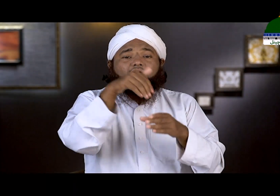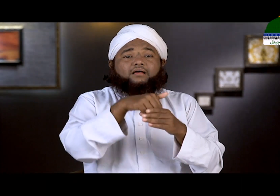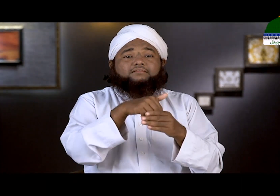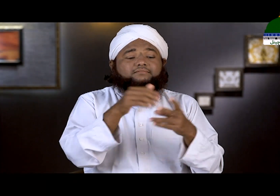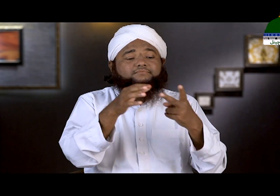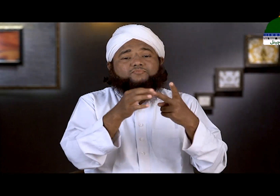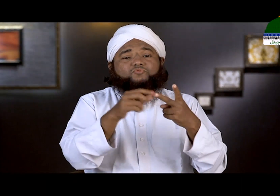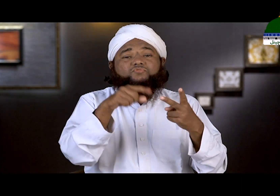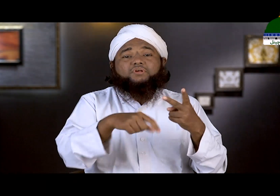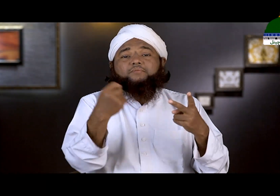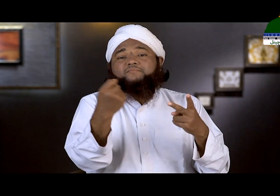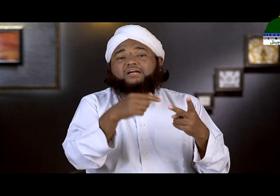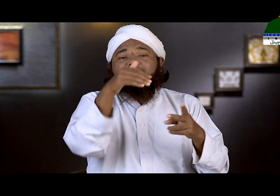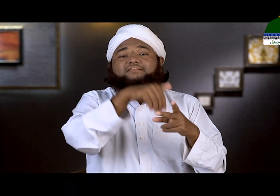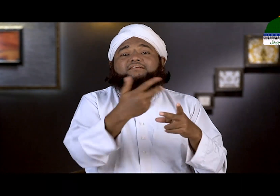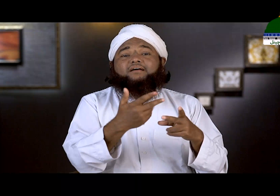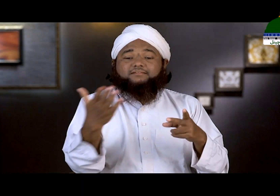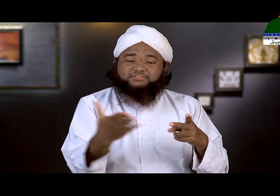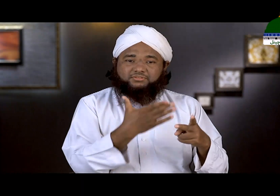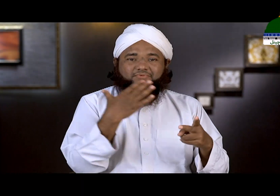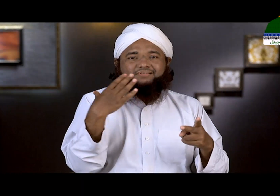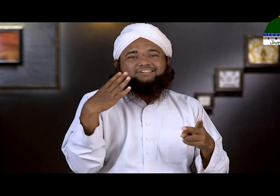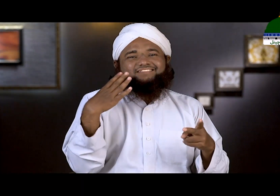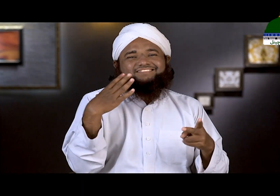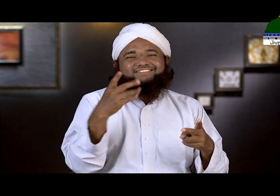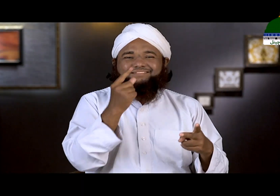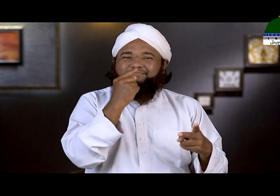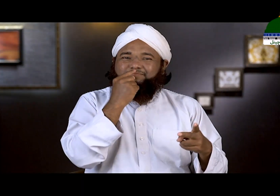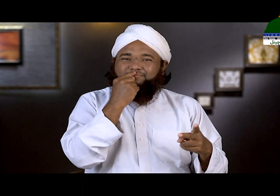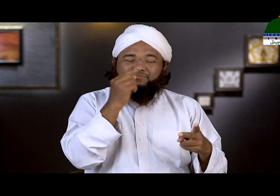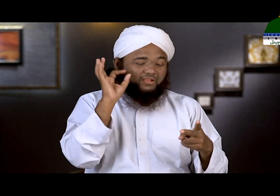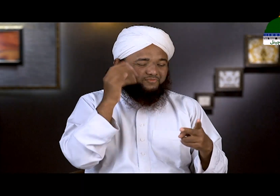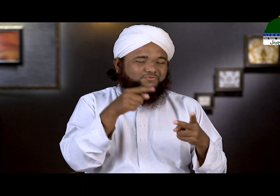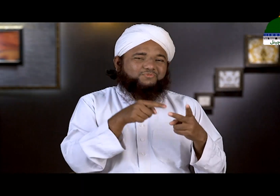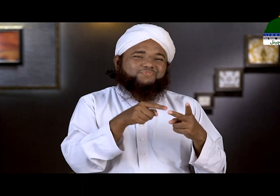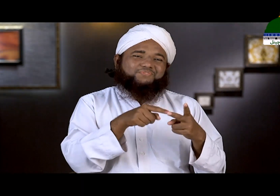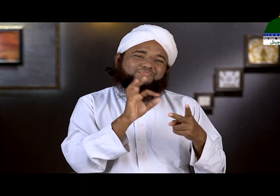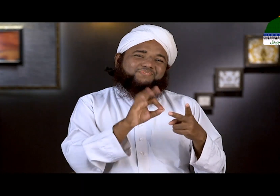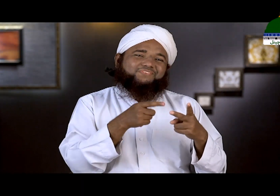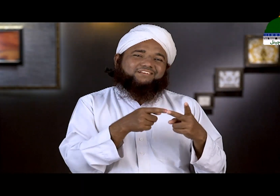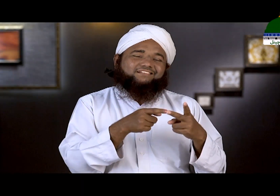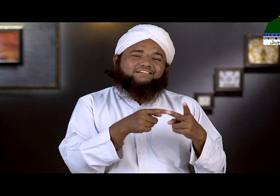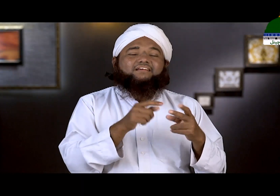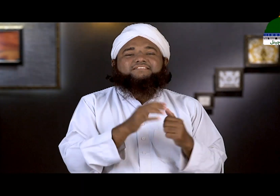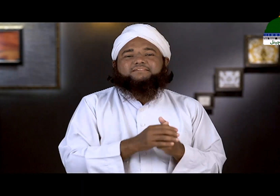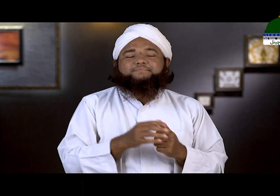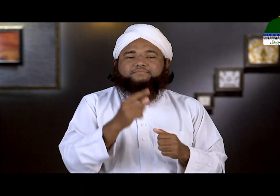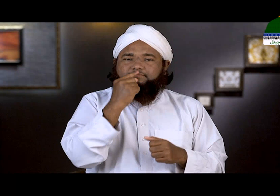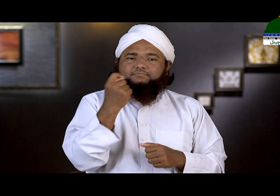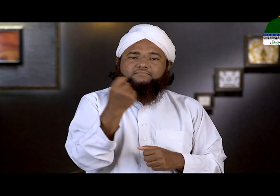فرمایا رمضان کی تعظیم کے لیے شعبان کے روزے رکھنا۔ پیارے اسلامی بھائیوں، رمضان المبارک کے روزے تو